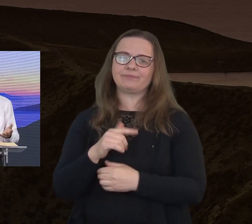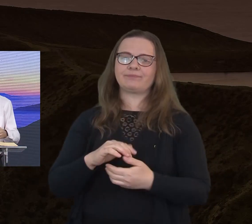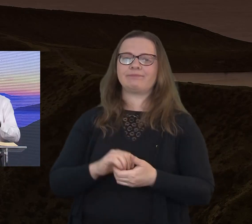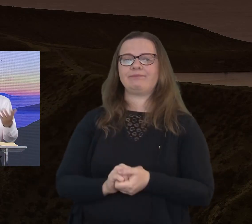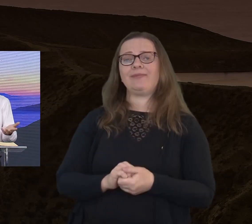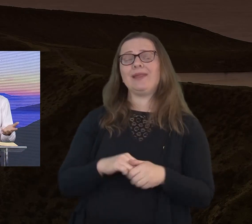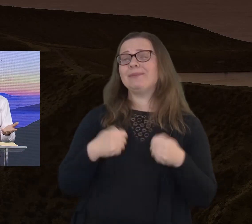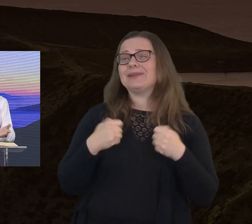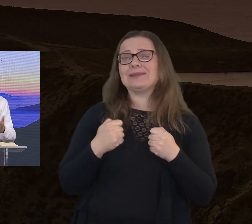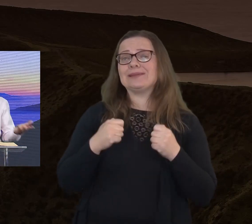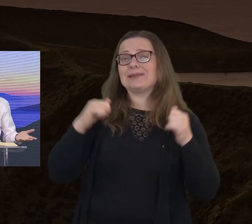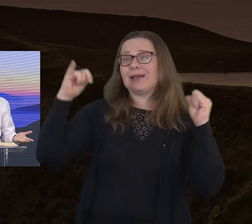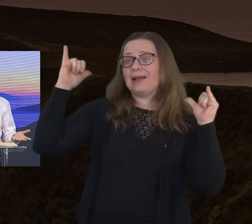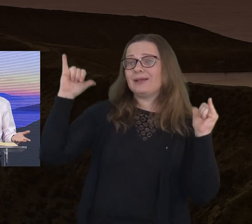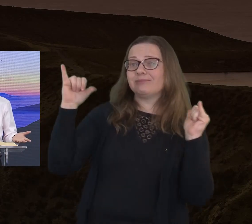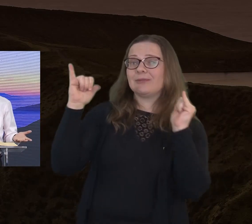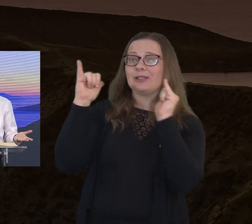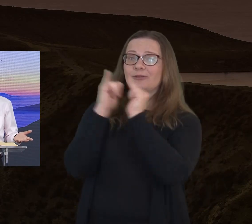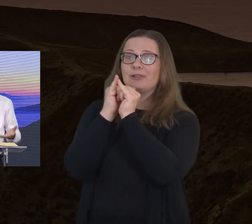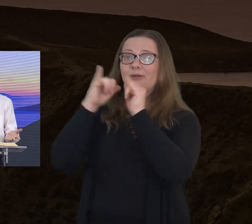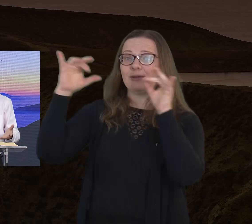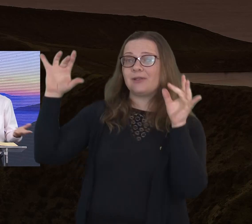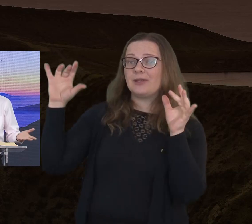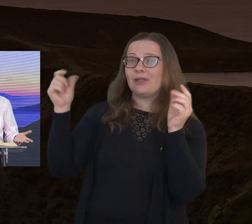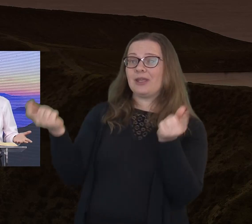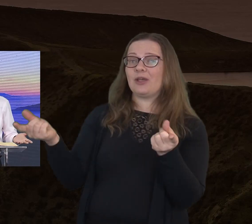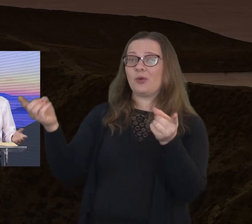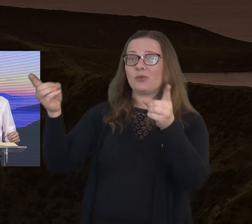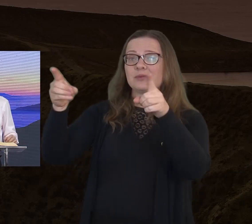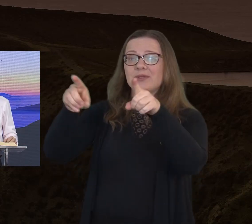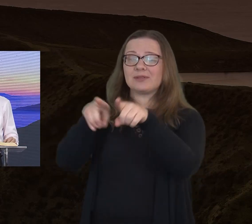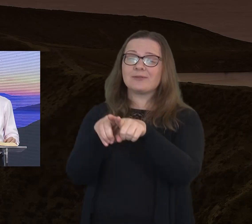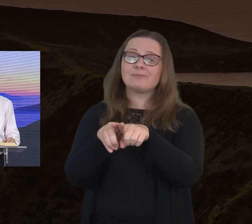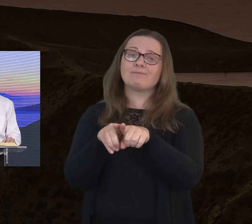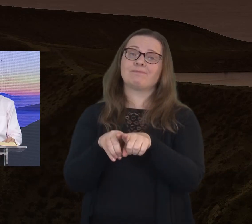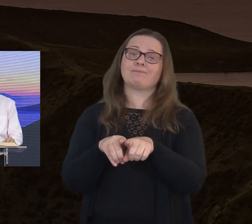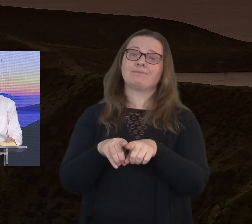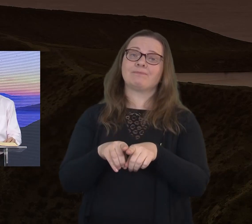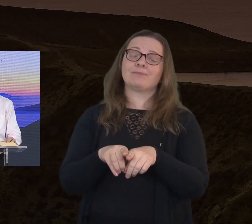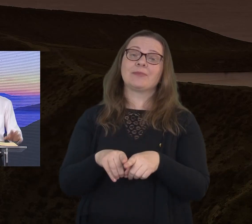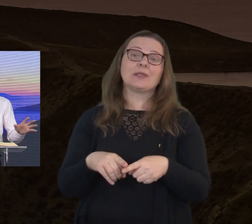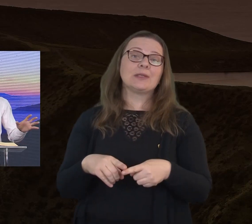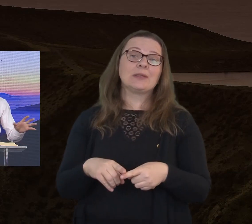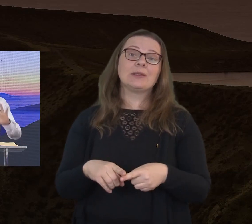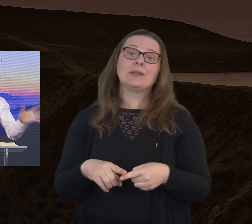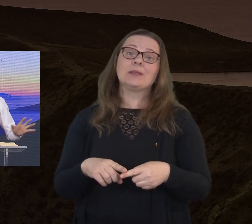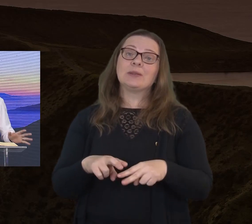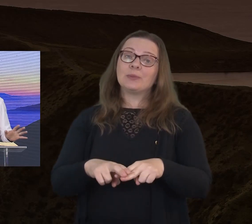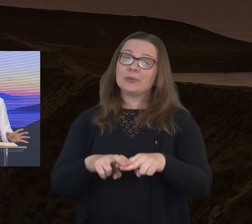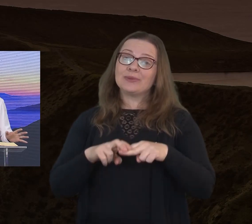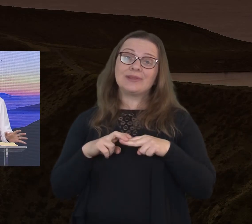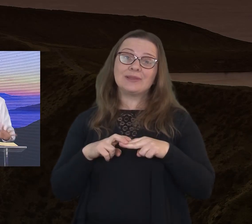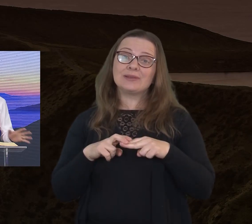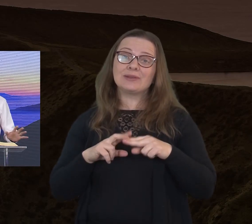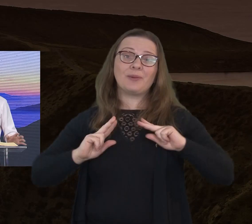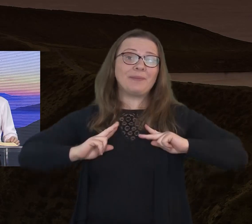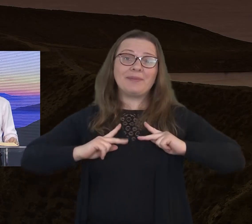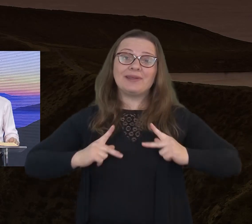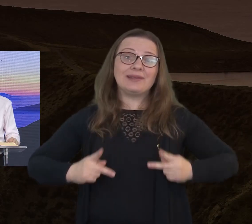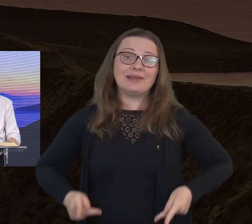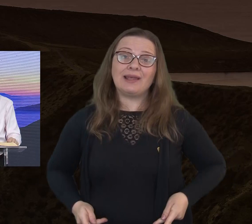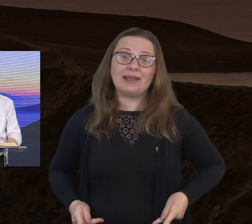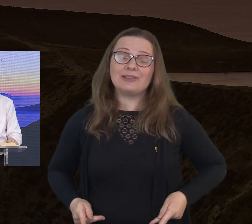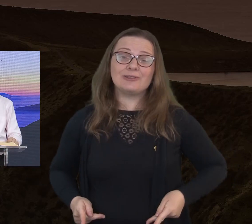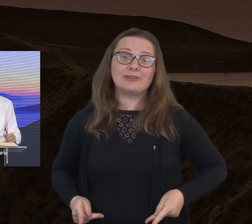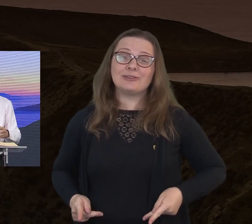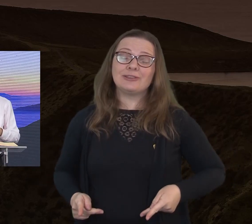o sangue, também estaria acabado, né? Para si e para Deus. Portanto, o homem não tinha saída,